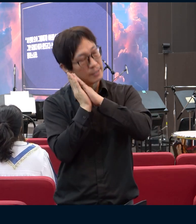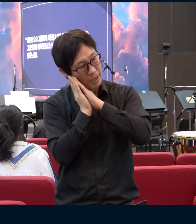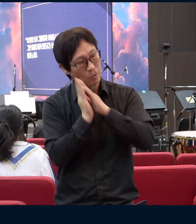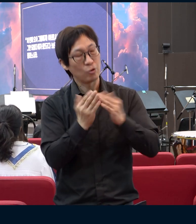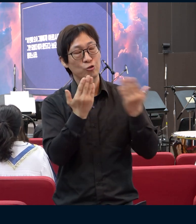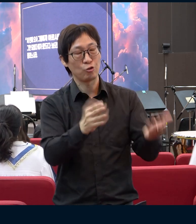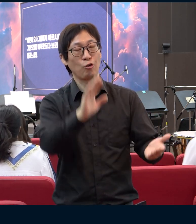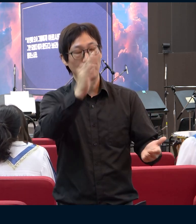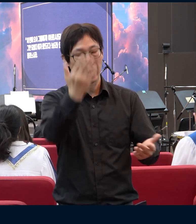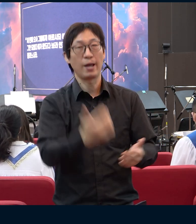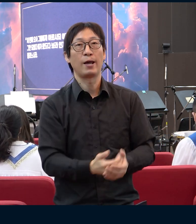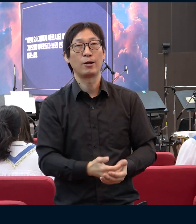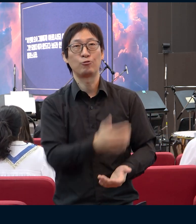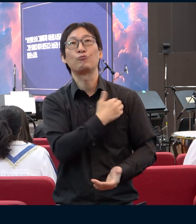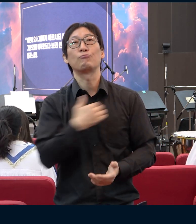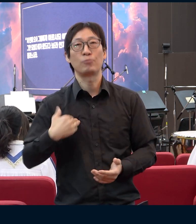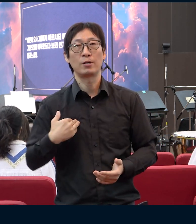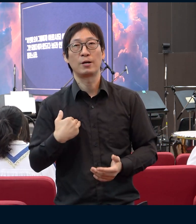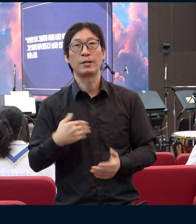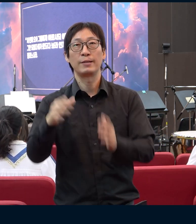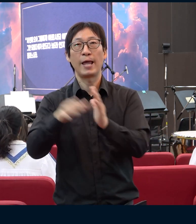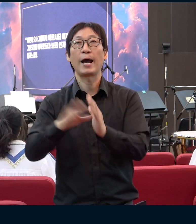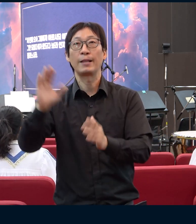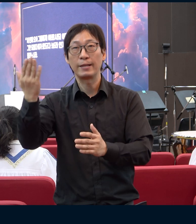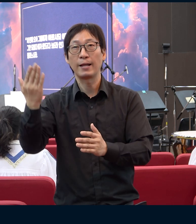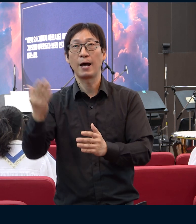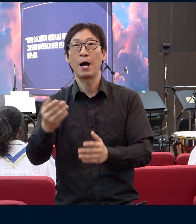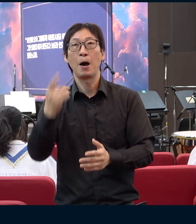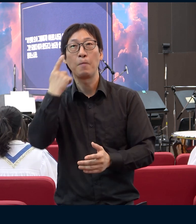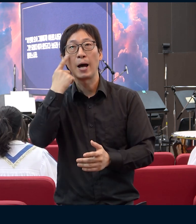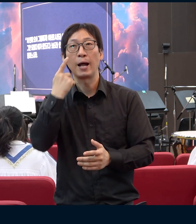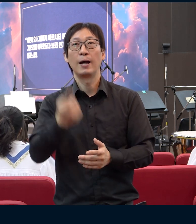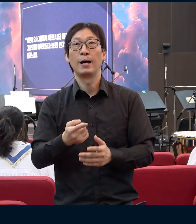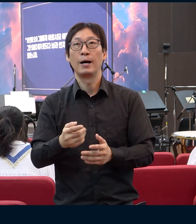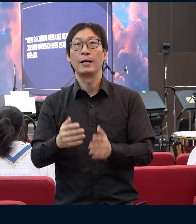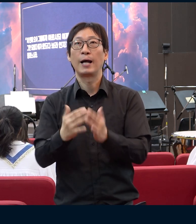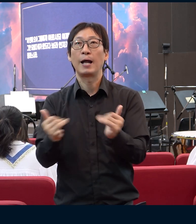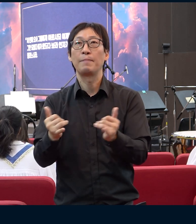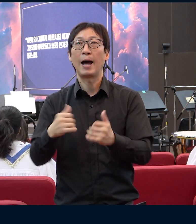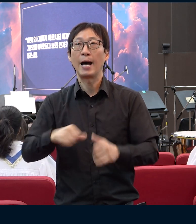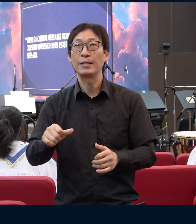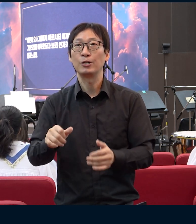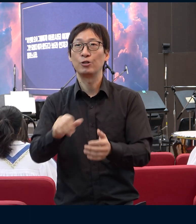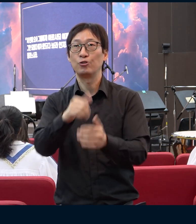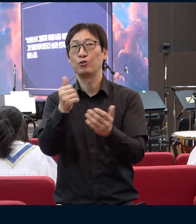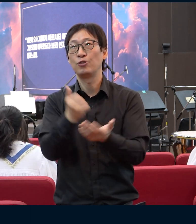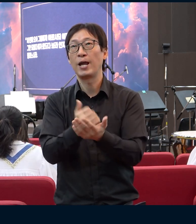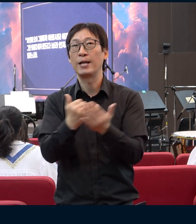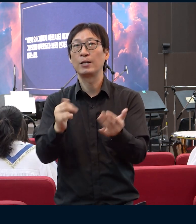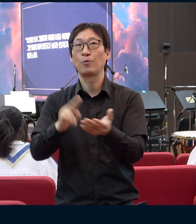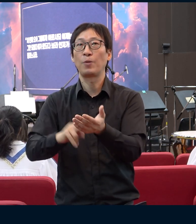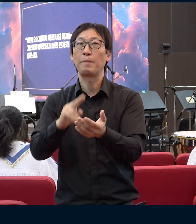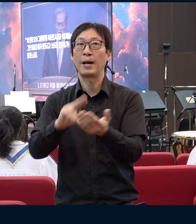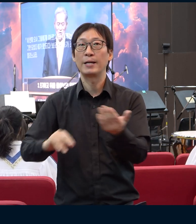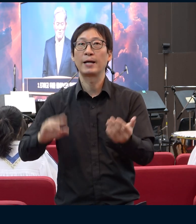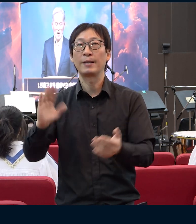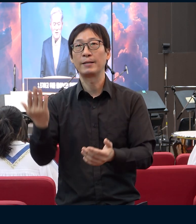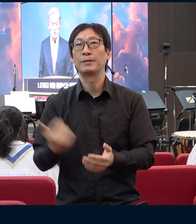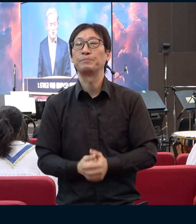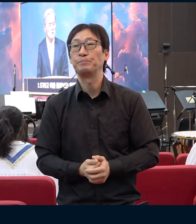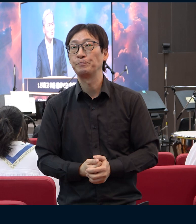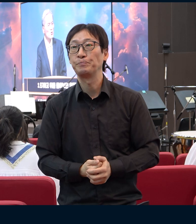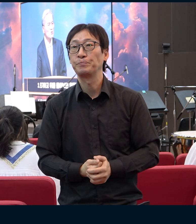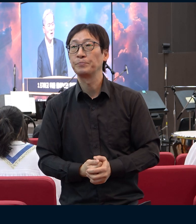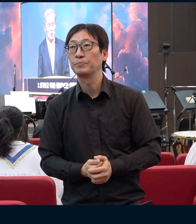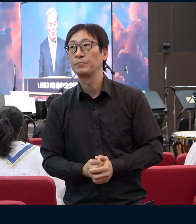쉬라. 그만 되었다. 때가 왔도다. 보라, 인자가 주인의 손에 팔리느니라. 여기서